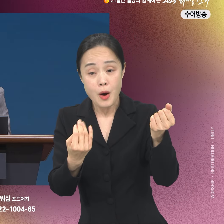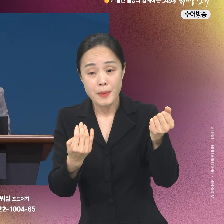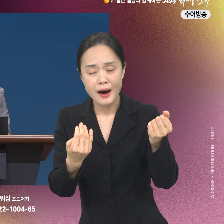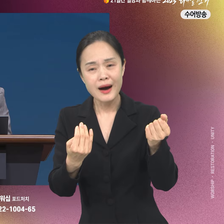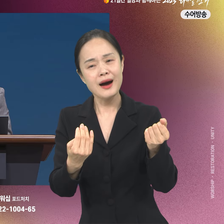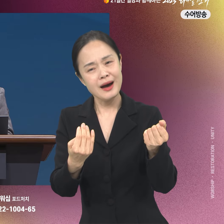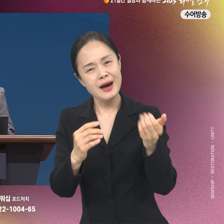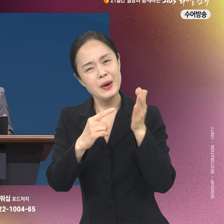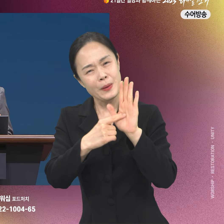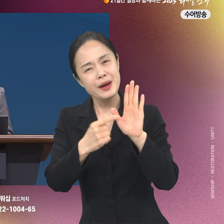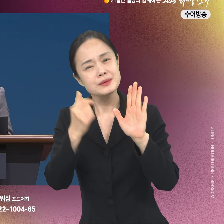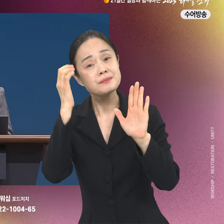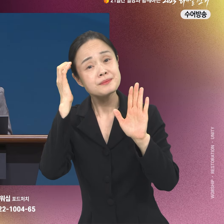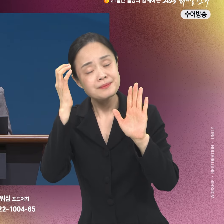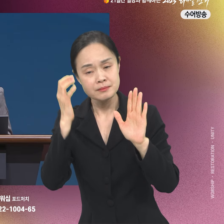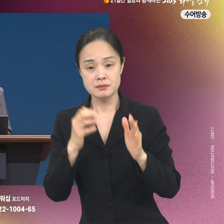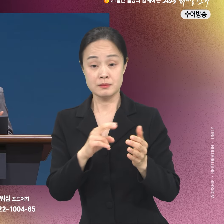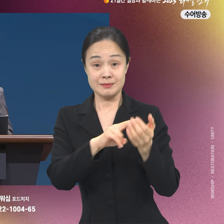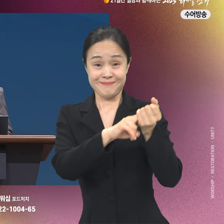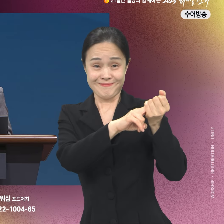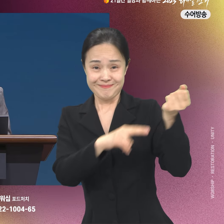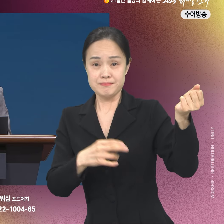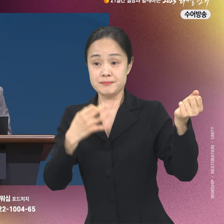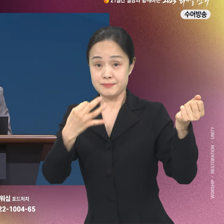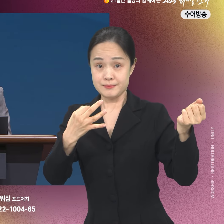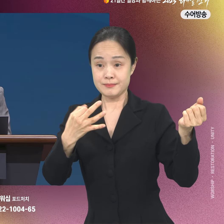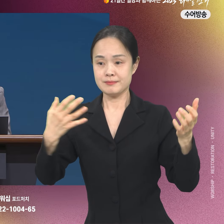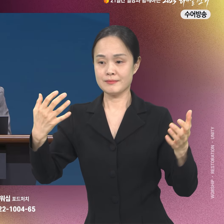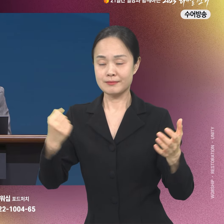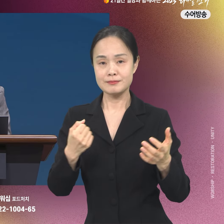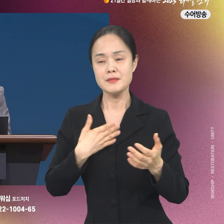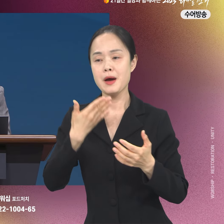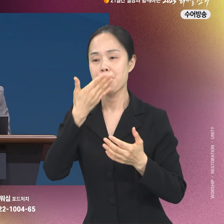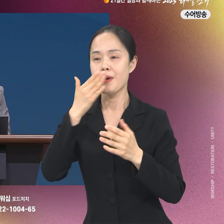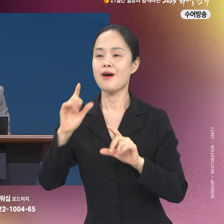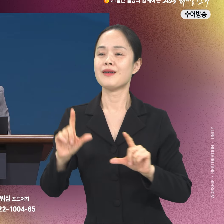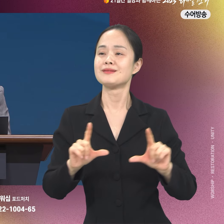사실 노후를 보장받을 수 있는 상당히 큰 액수였어요.